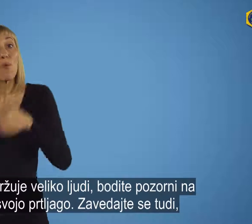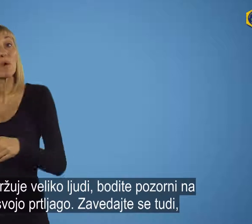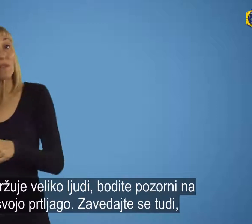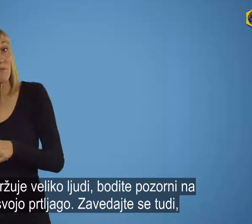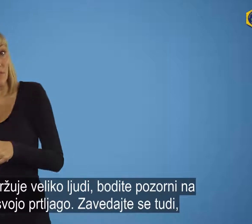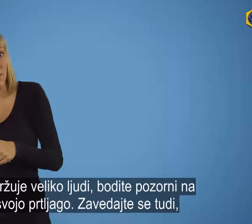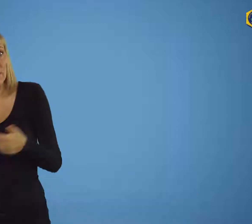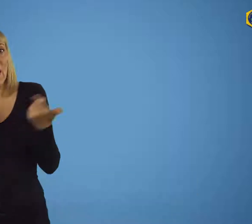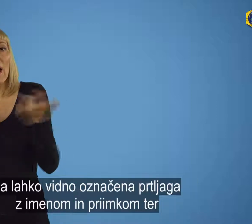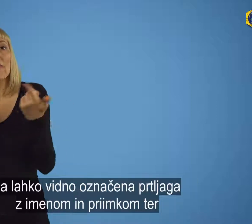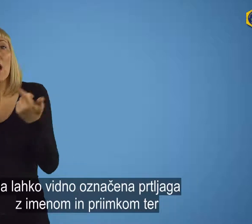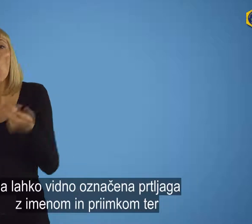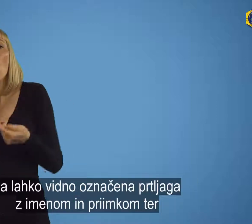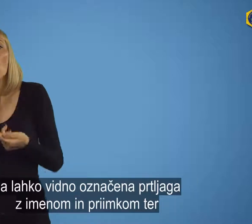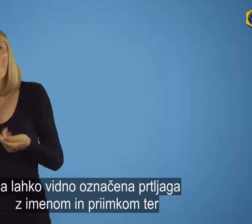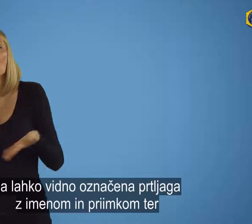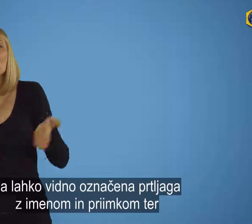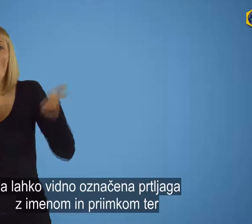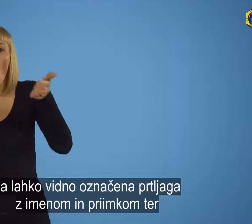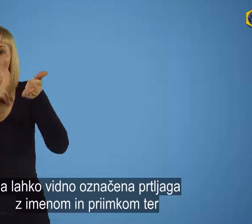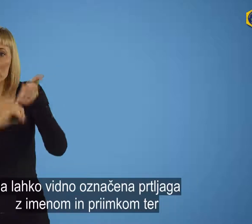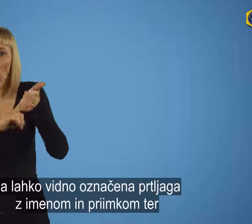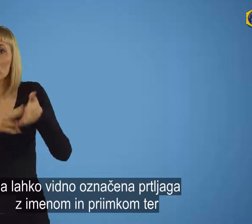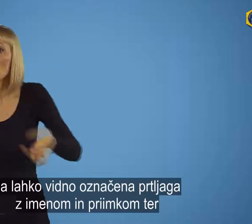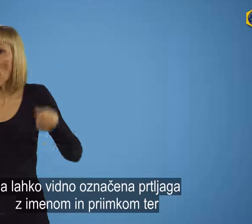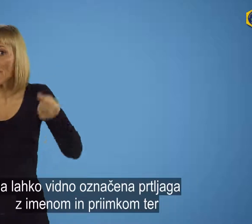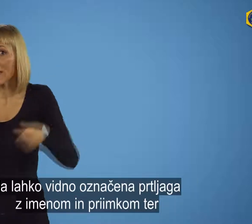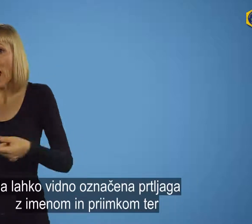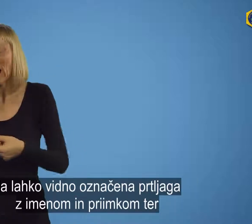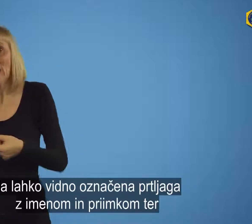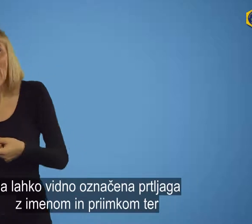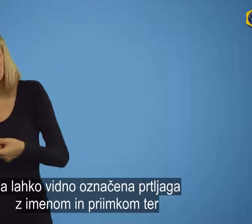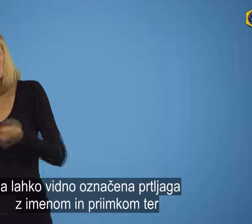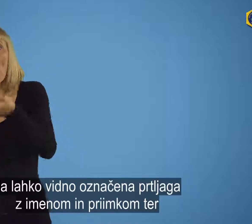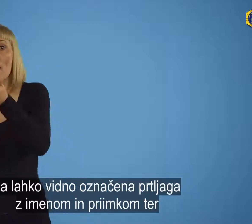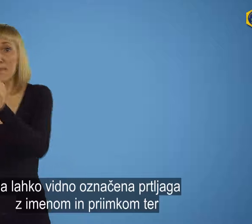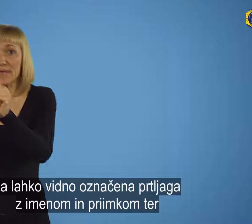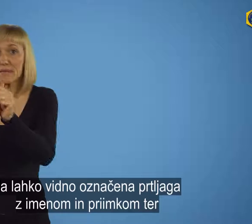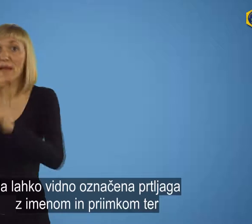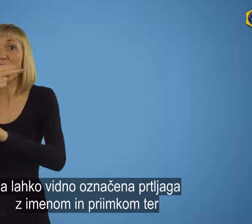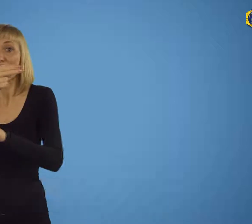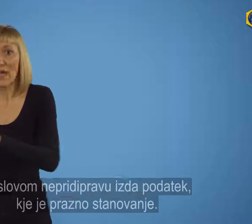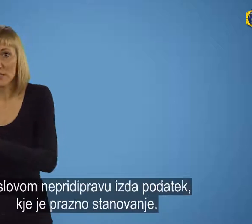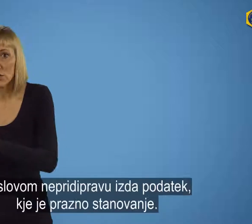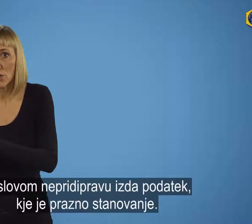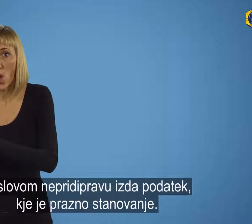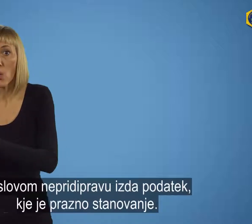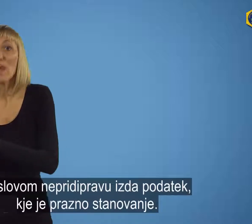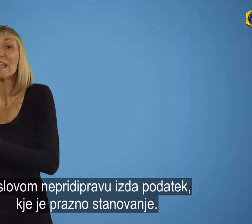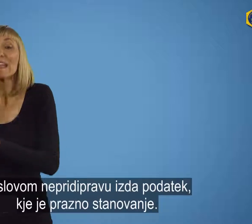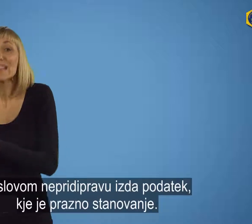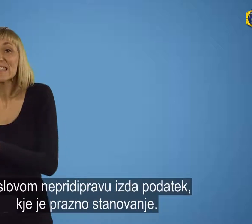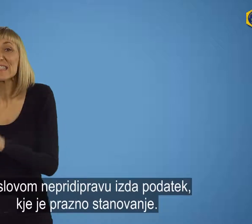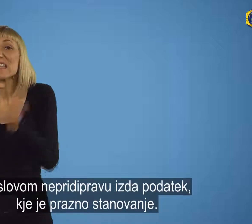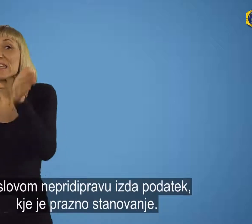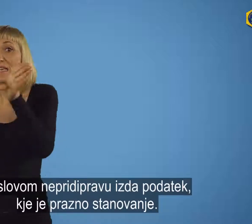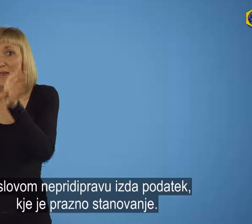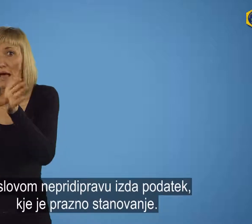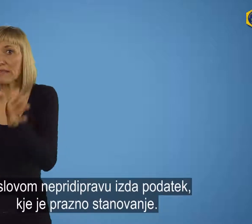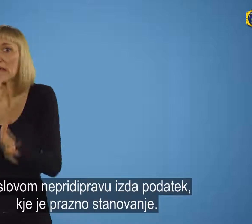Zavedajte se tudi, da lahko vidno označena prtljaga z imenom in priimkom ter naslovom nepridipravu izda podatek, kje